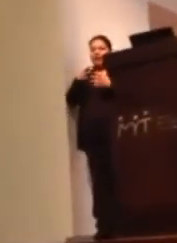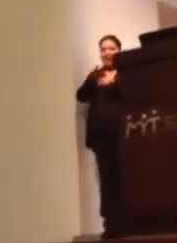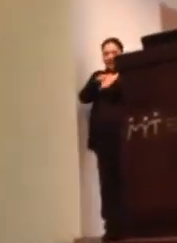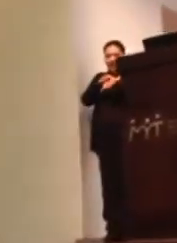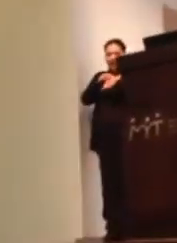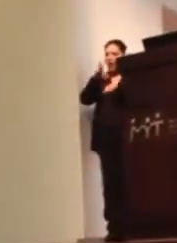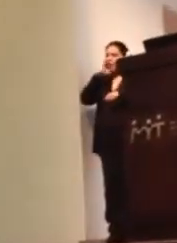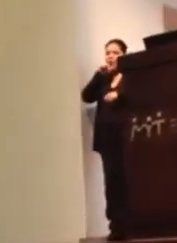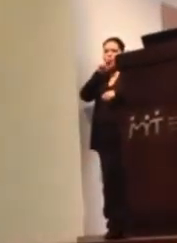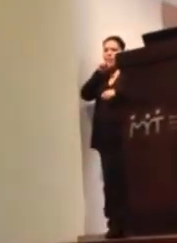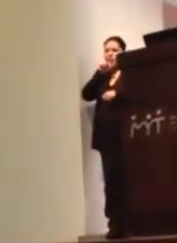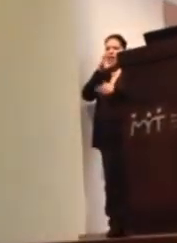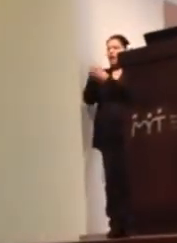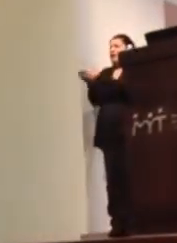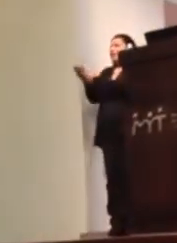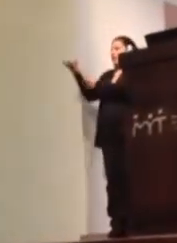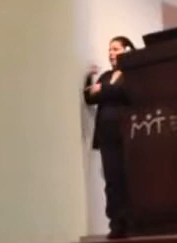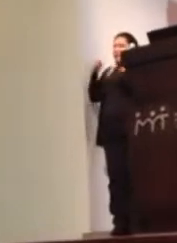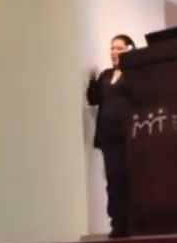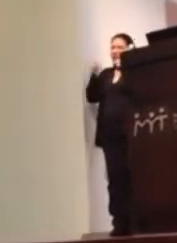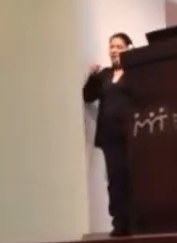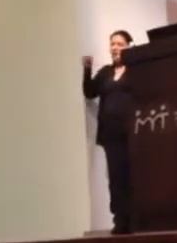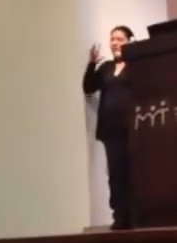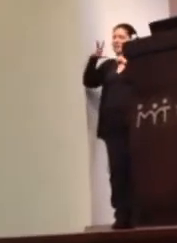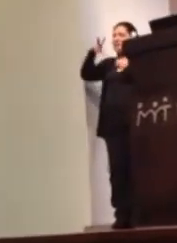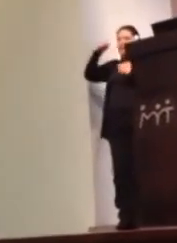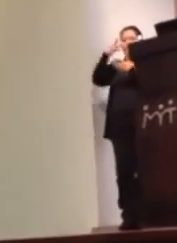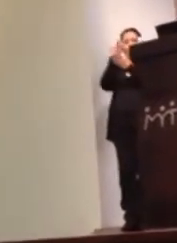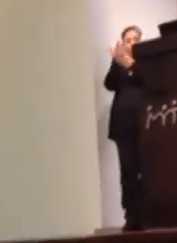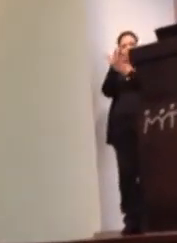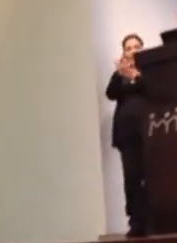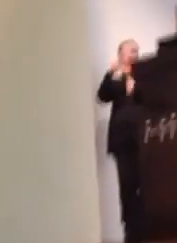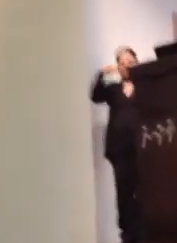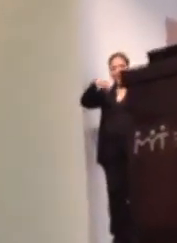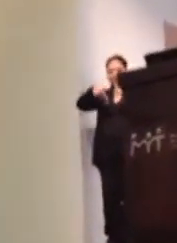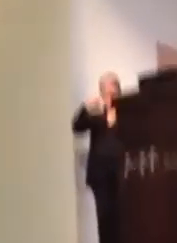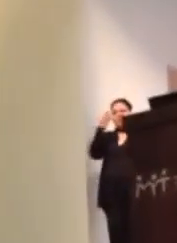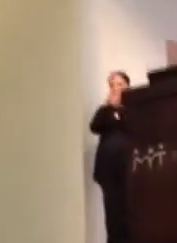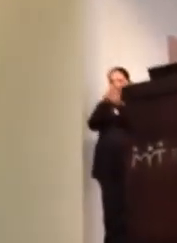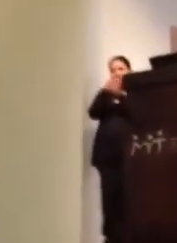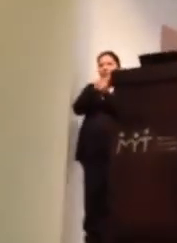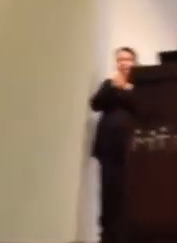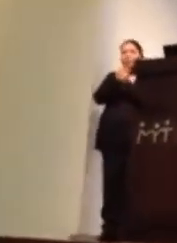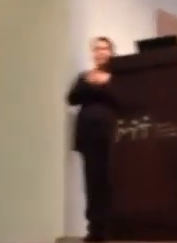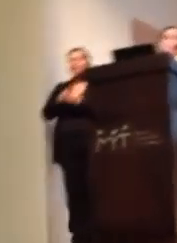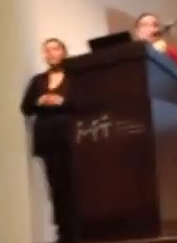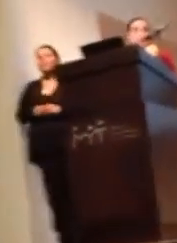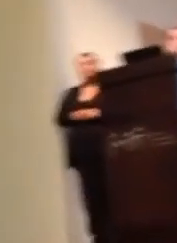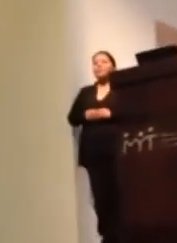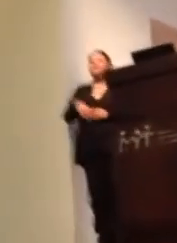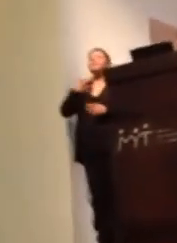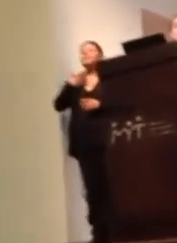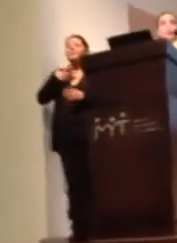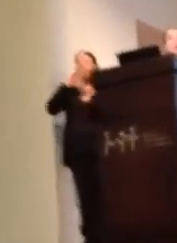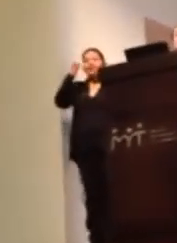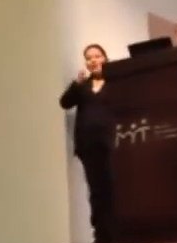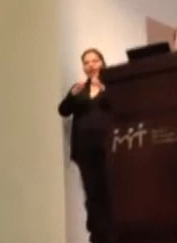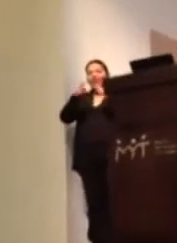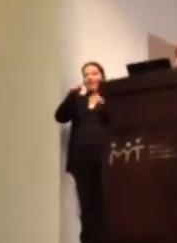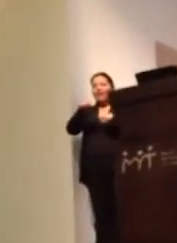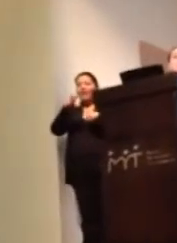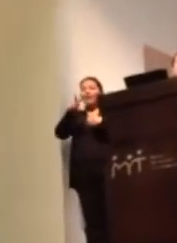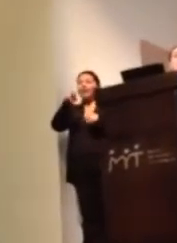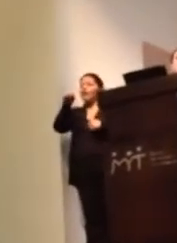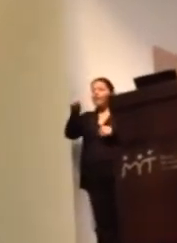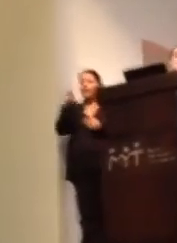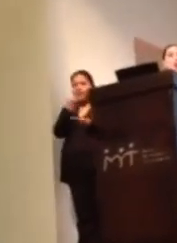No, espérate, no puedes salir corriendo. No, espérate, que estás aquí en esta clase. Tienes que estar aquí. Eso no lo tiene